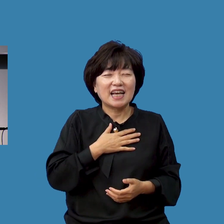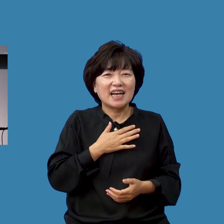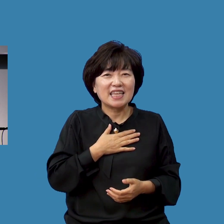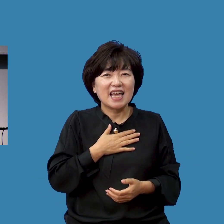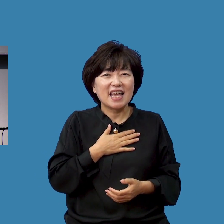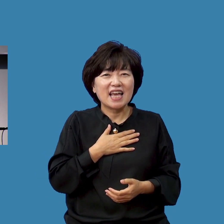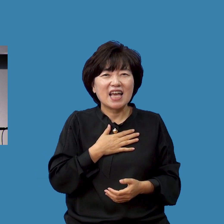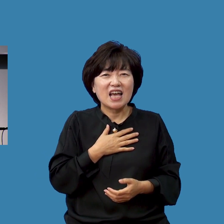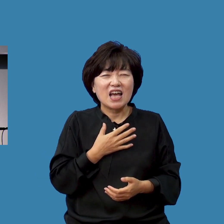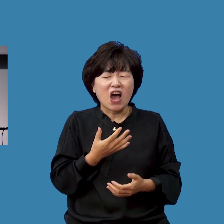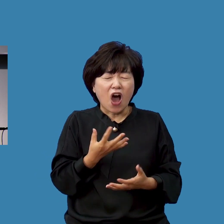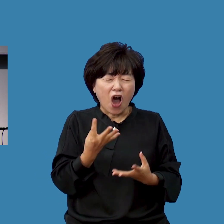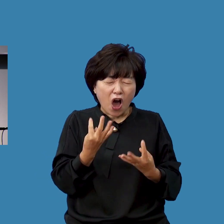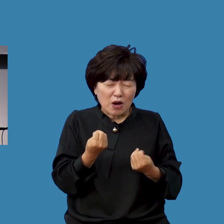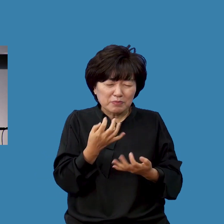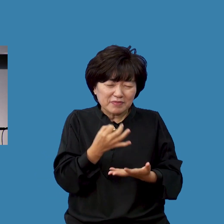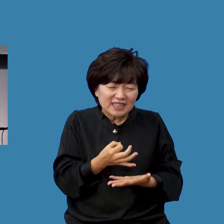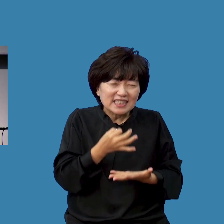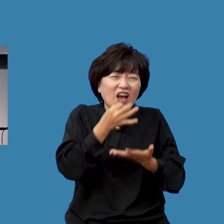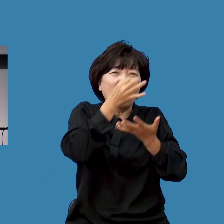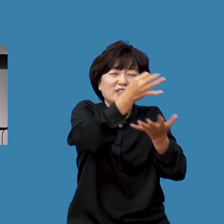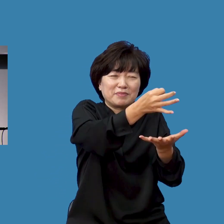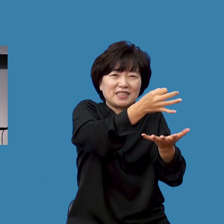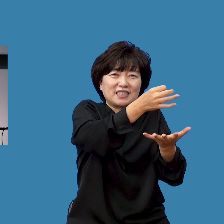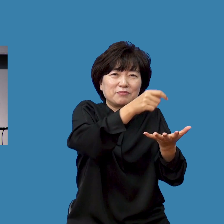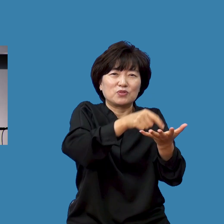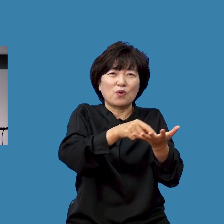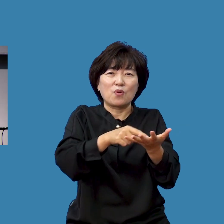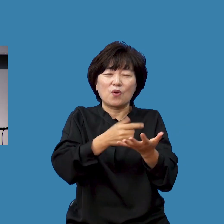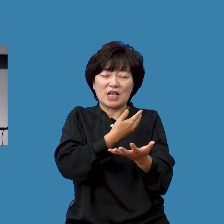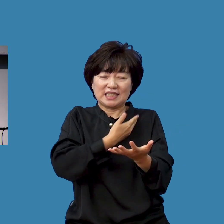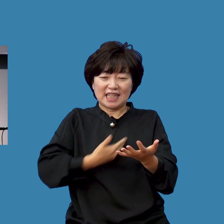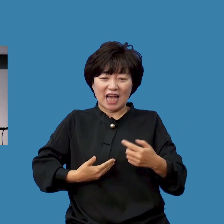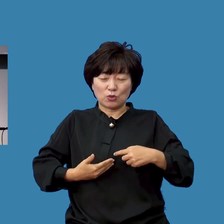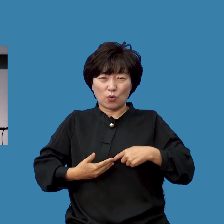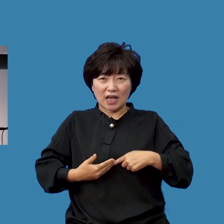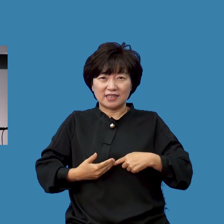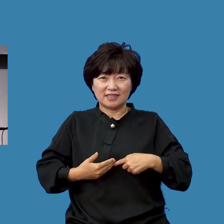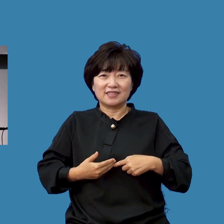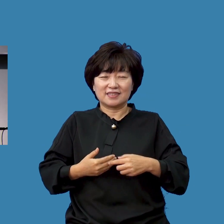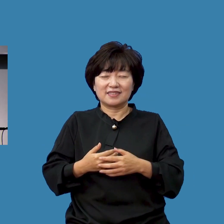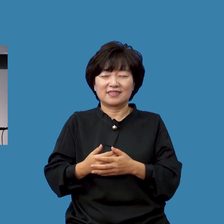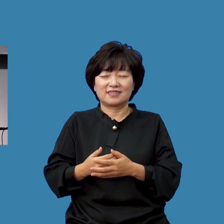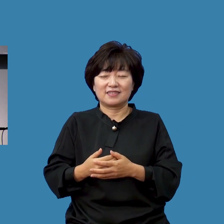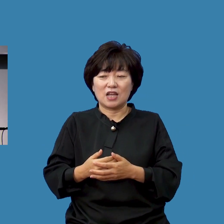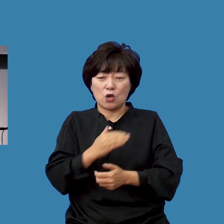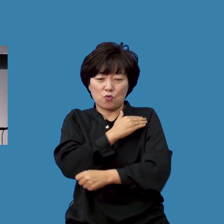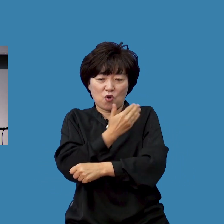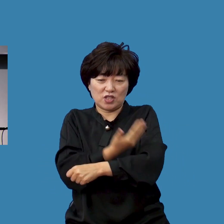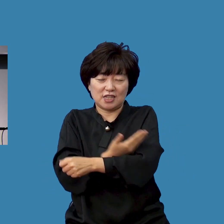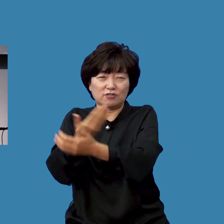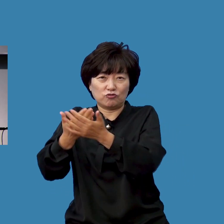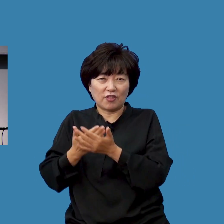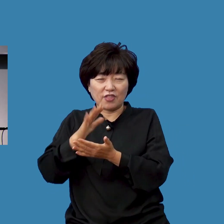자기의 그 어마어마한 헌금을 하나님께 드림으로 말미암아 사도라고 하는 영적인 권위가 부어졌던